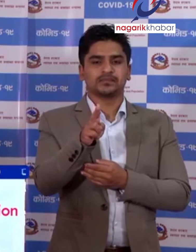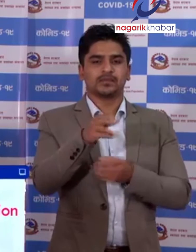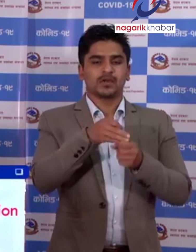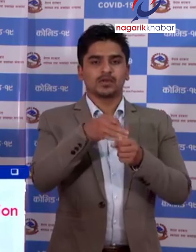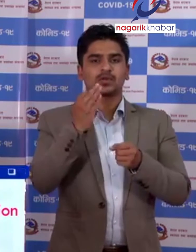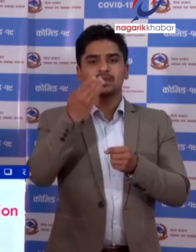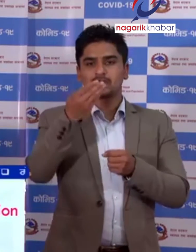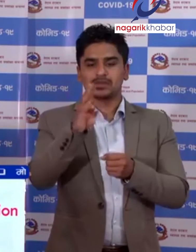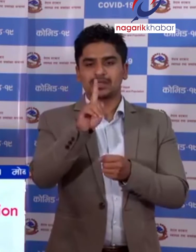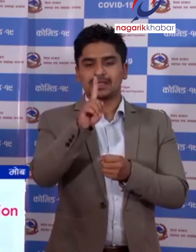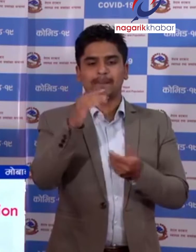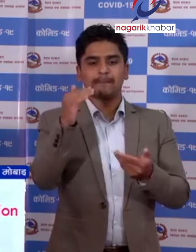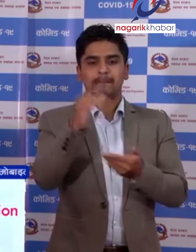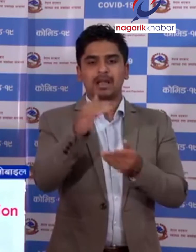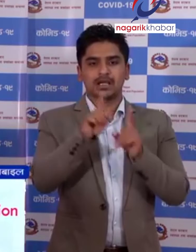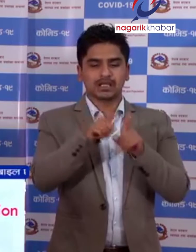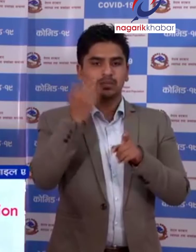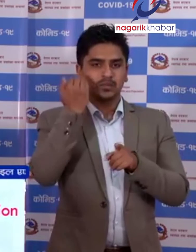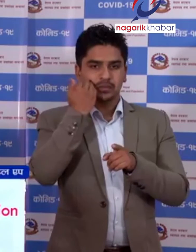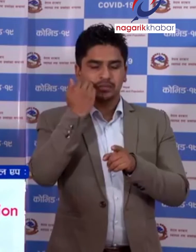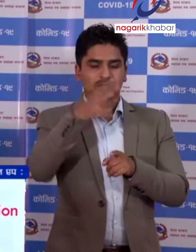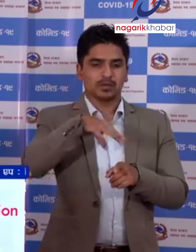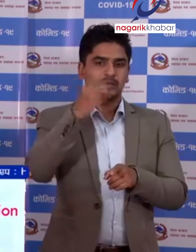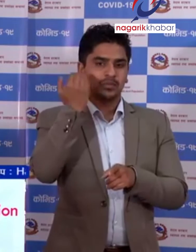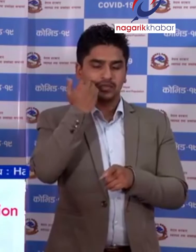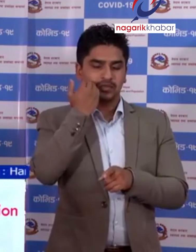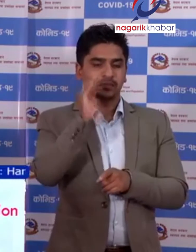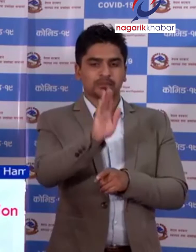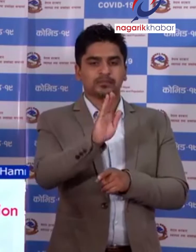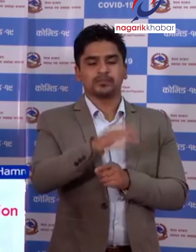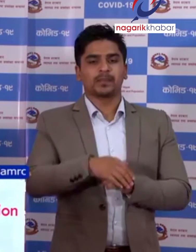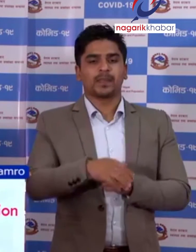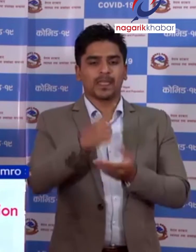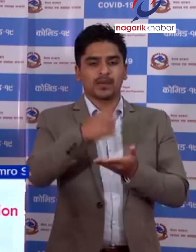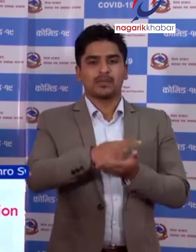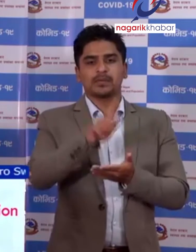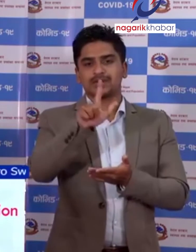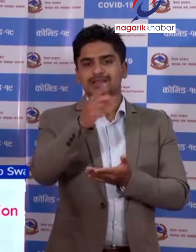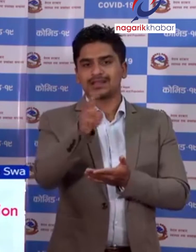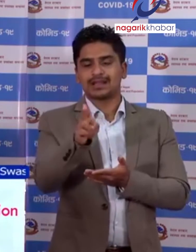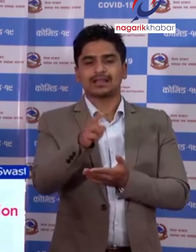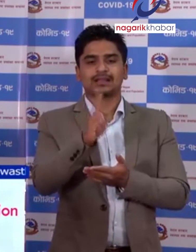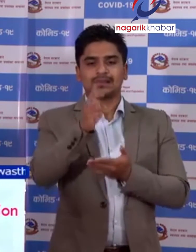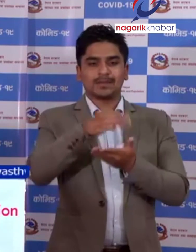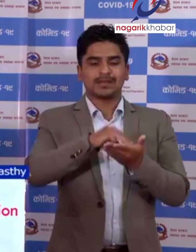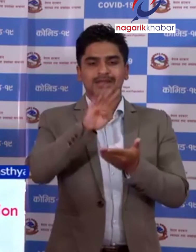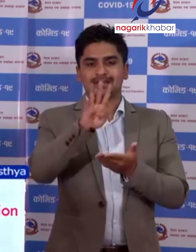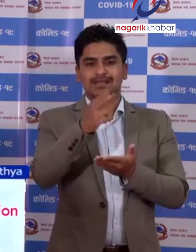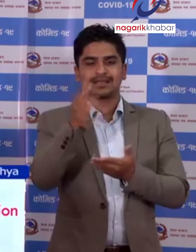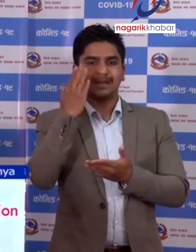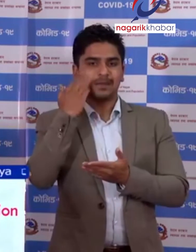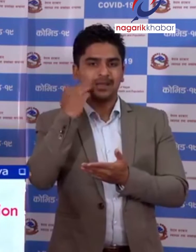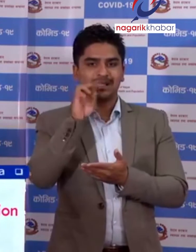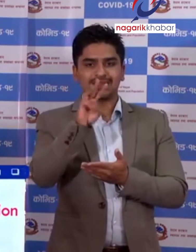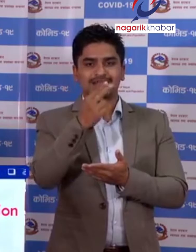धनुषा को हुनुहुन्छ, एक बालक सहित पुरुष हुनुहुन्छ सबै। कपिल वस्तु को 7 जना, त्यसमध्ये 4 जना महिला र 3